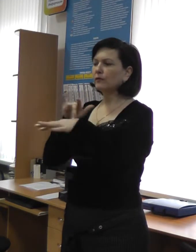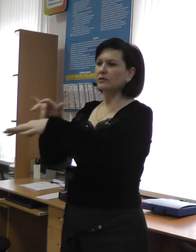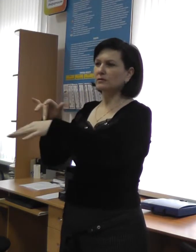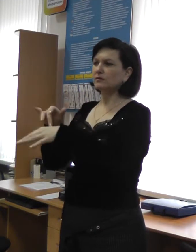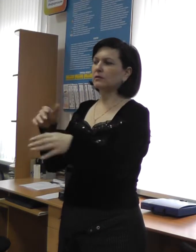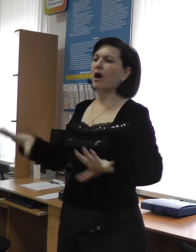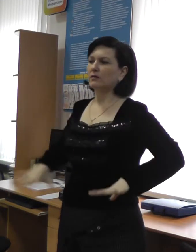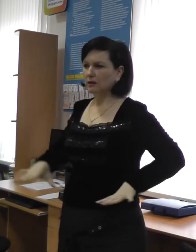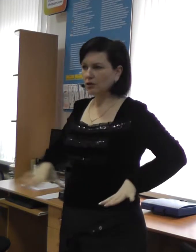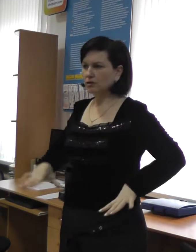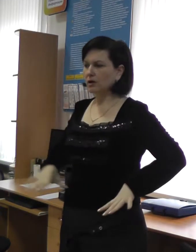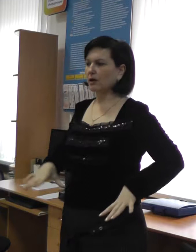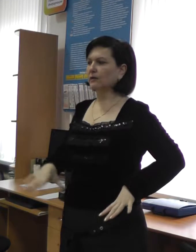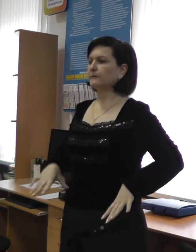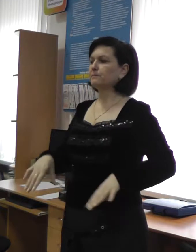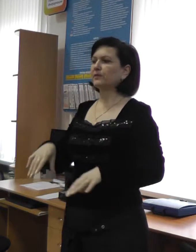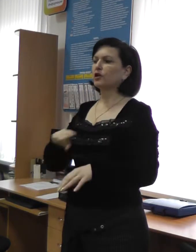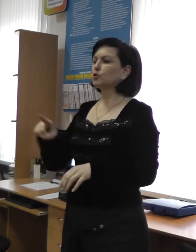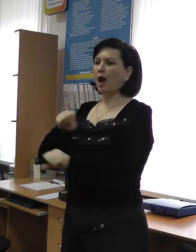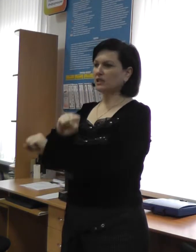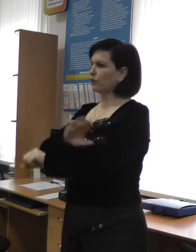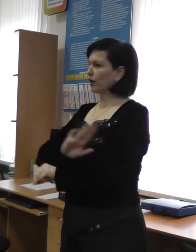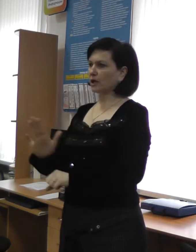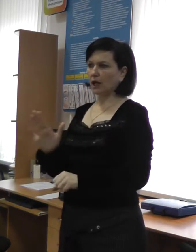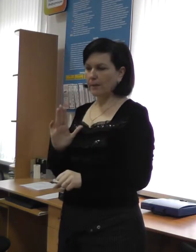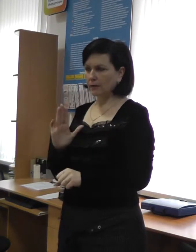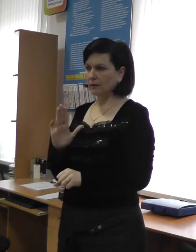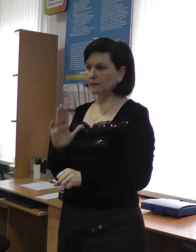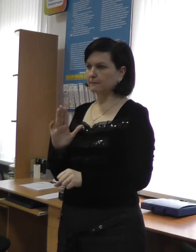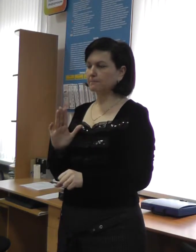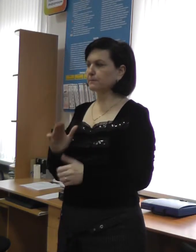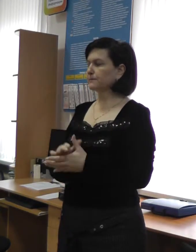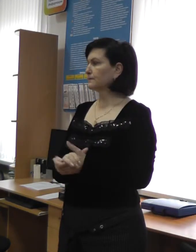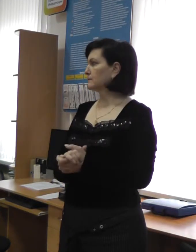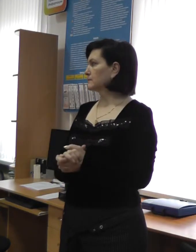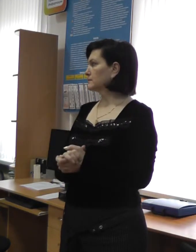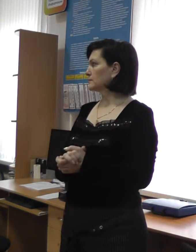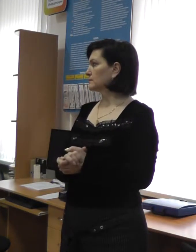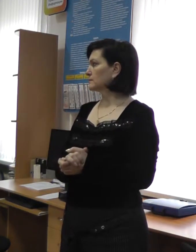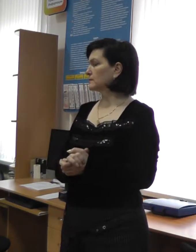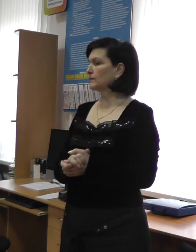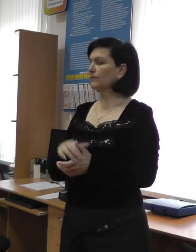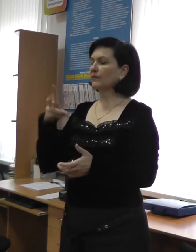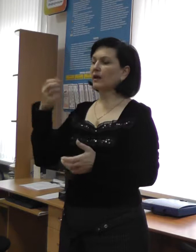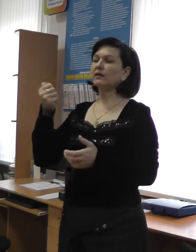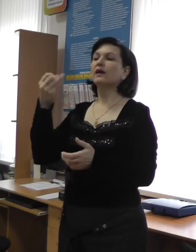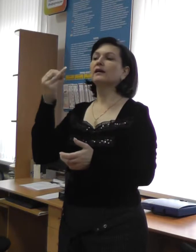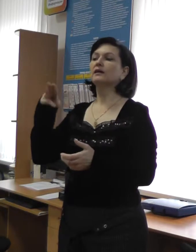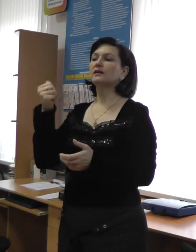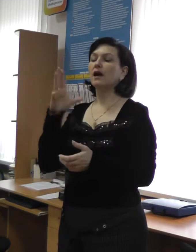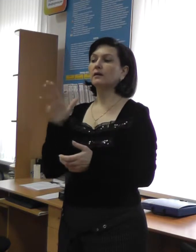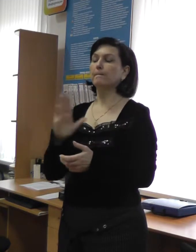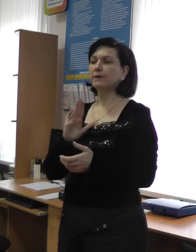приезжим лошадей для безостановочного проезда по экстренным надобностям. Алексей Петрович Найтаки несколько лет